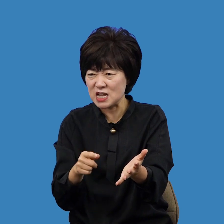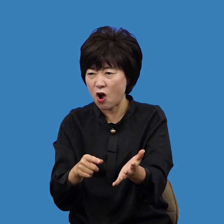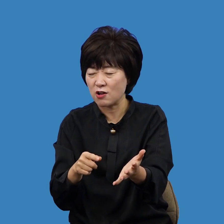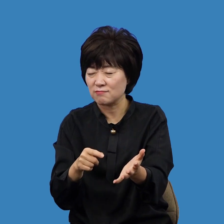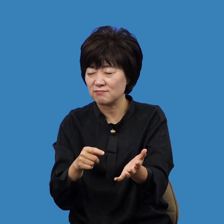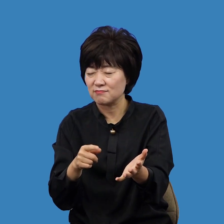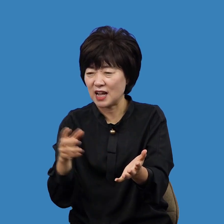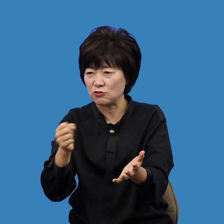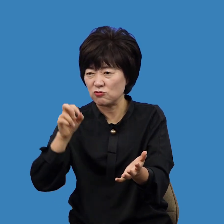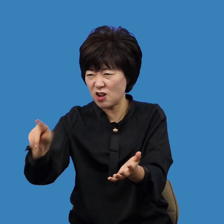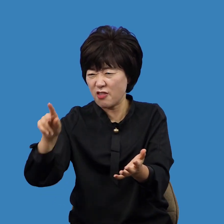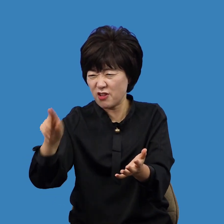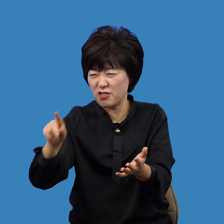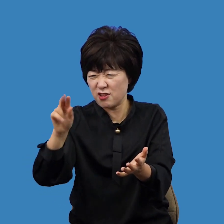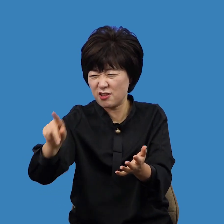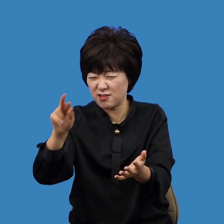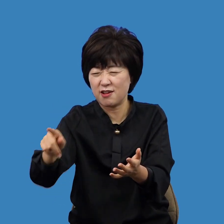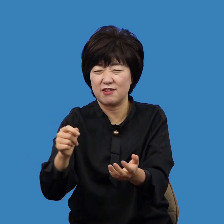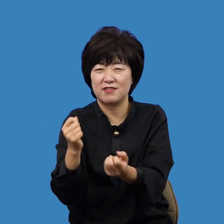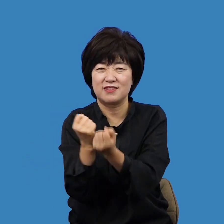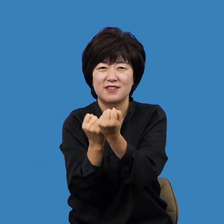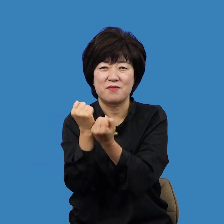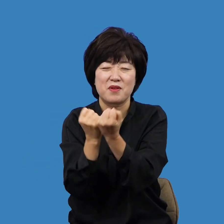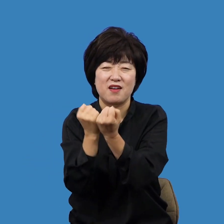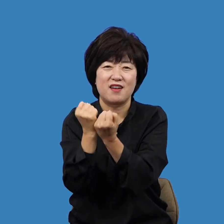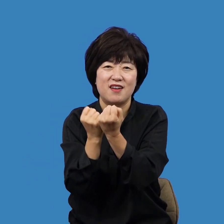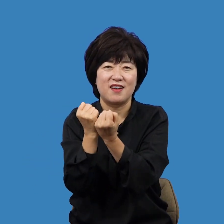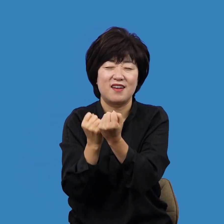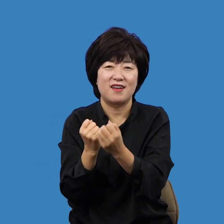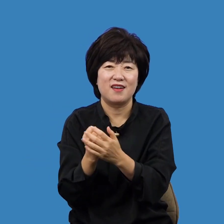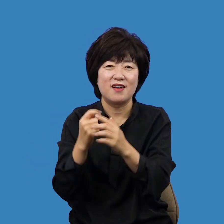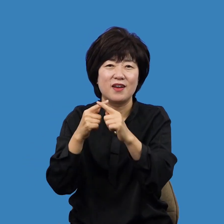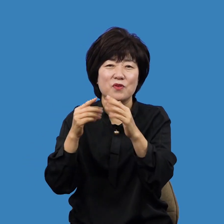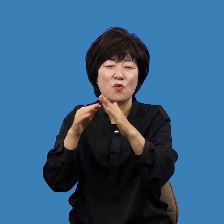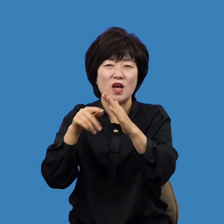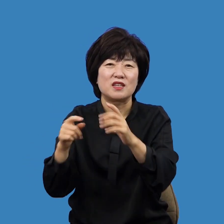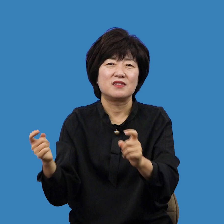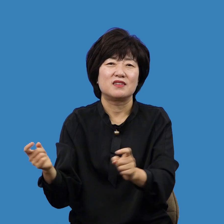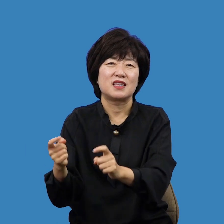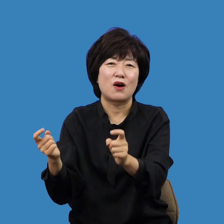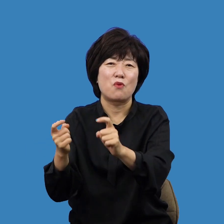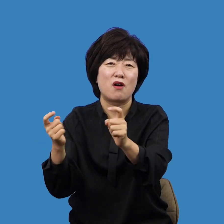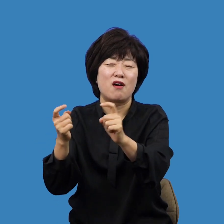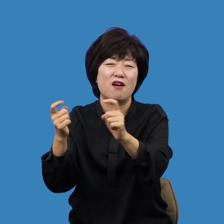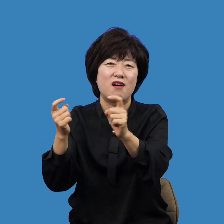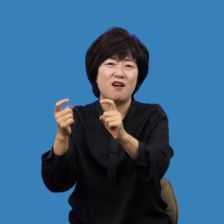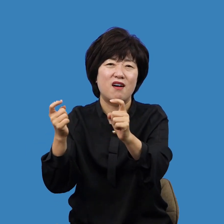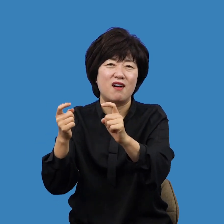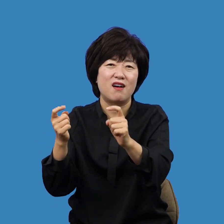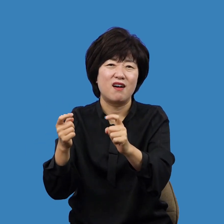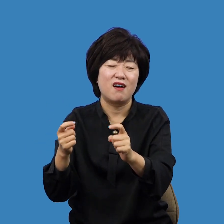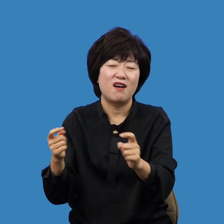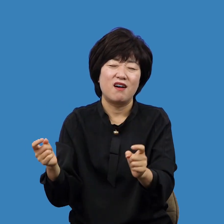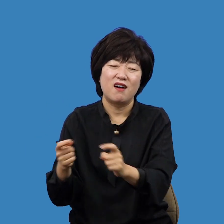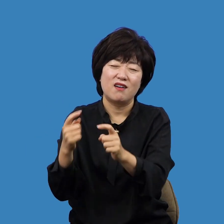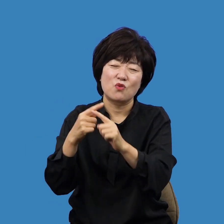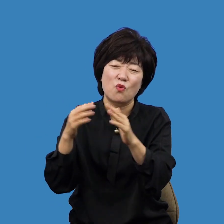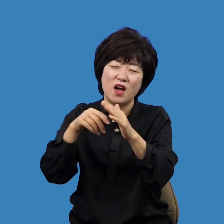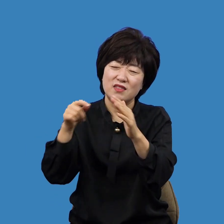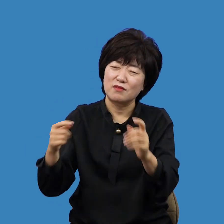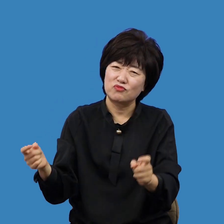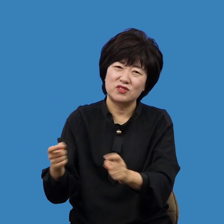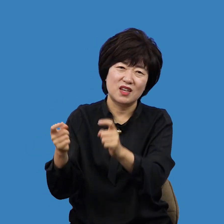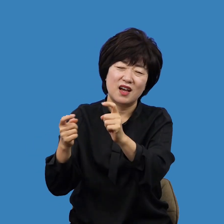다 들어가지고서 설명하려고 그래요. 그래서 보통 교회 안에서 싸우다 보면 그 교회 안에서 이런 분쟁이 일어날 때